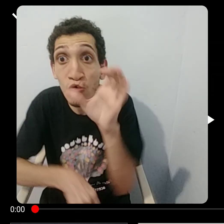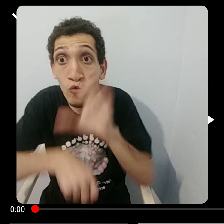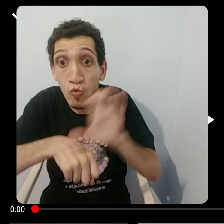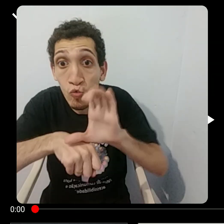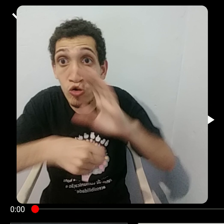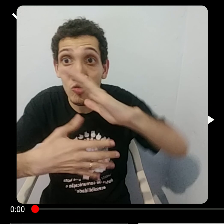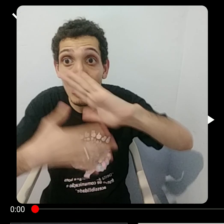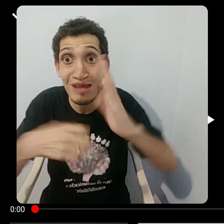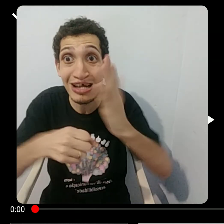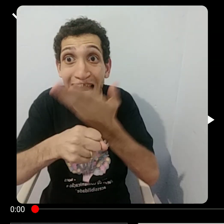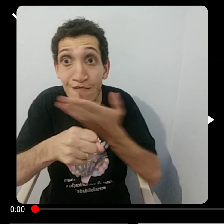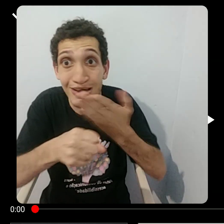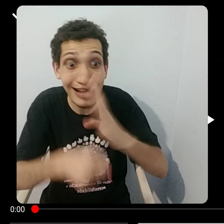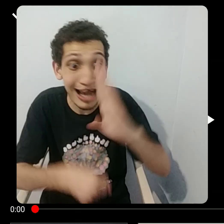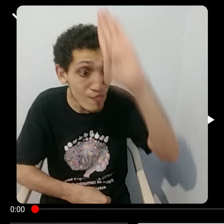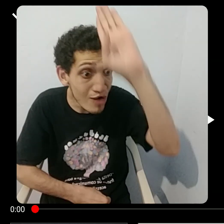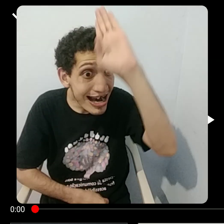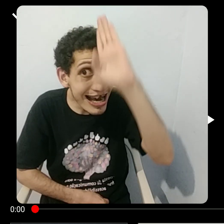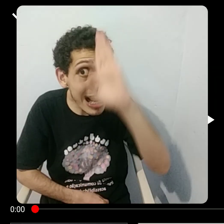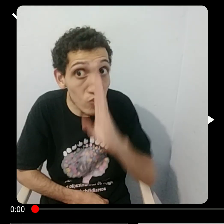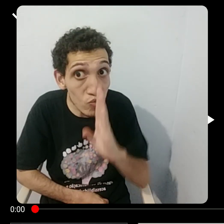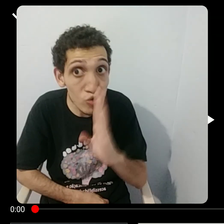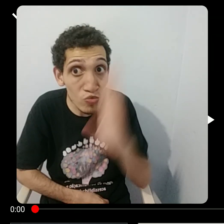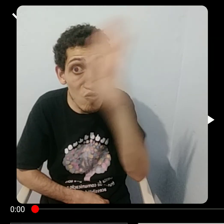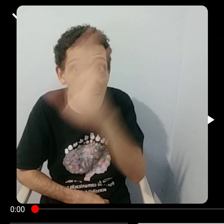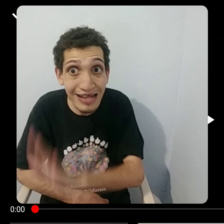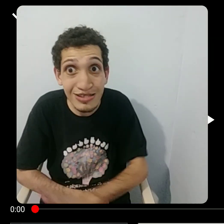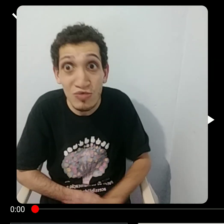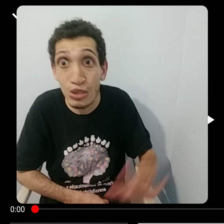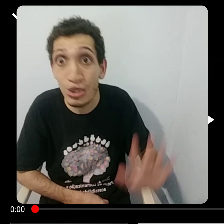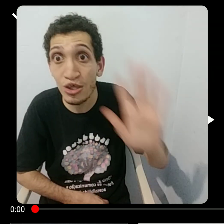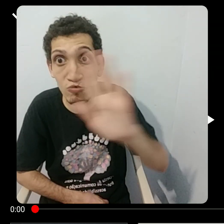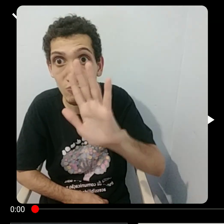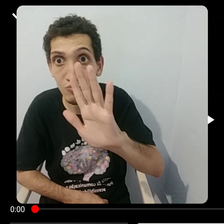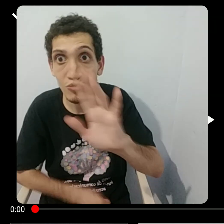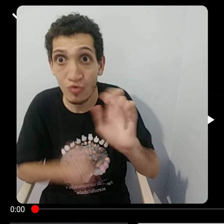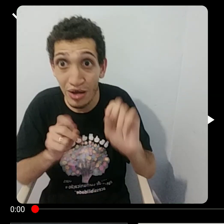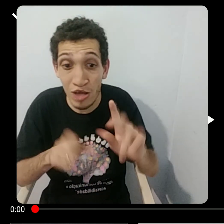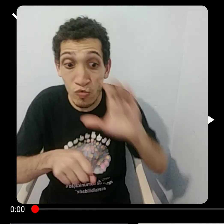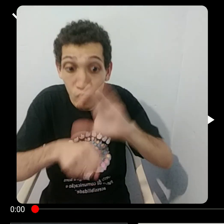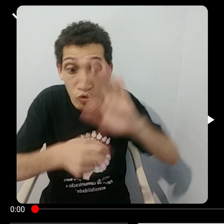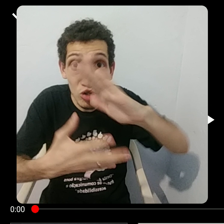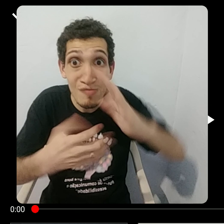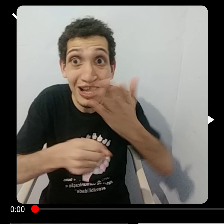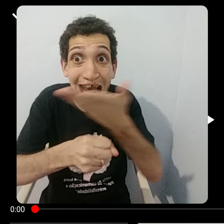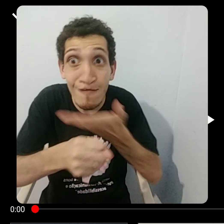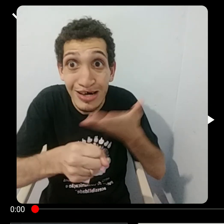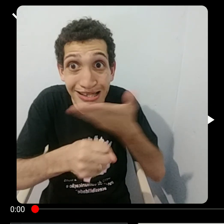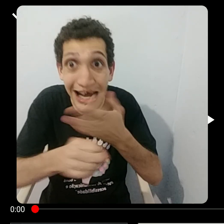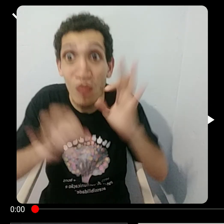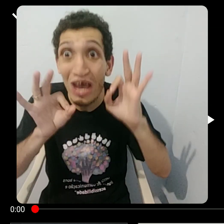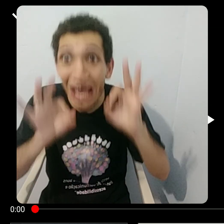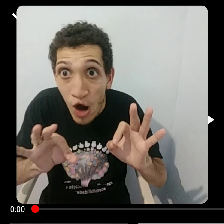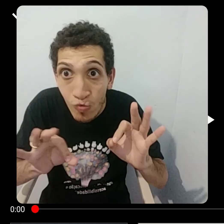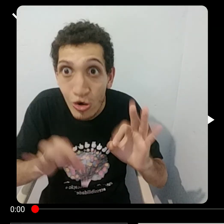único curso de Libras avançado gratuito do Brasil inteiro. Ok? O curso de Libras avançado real.